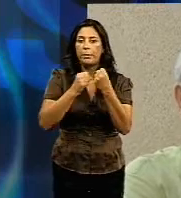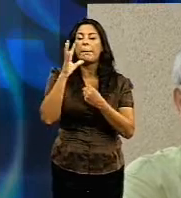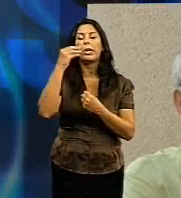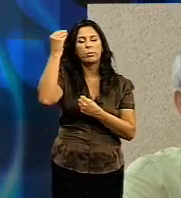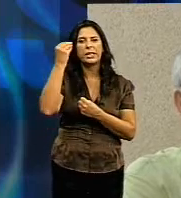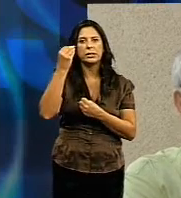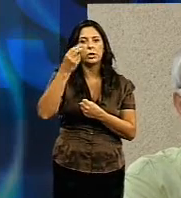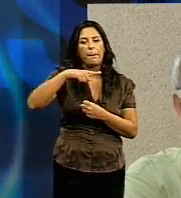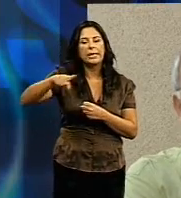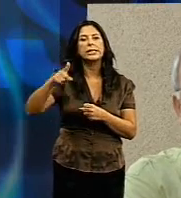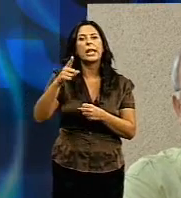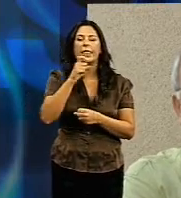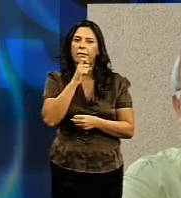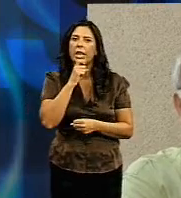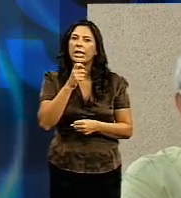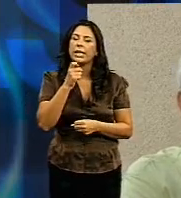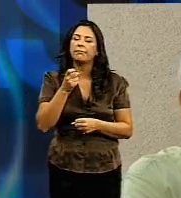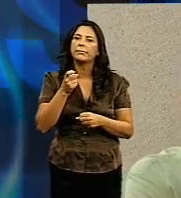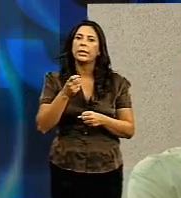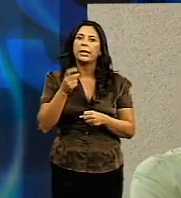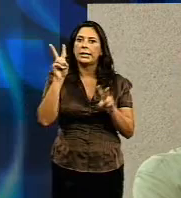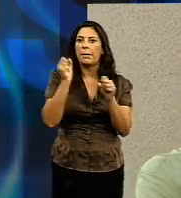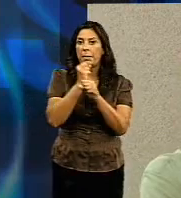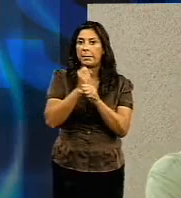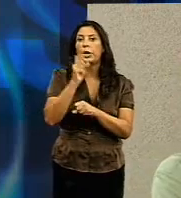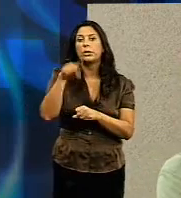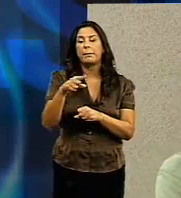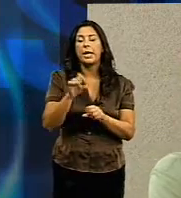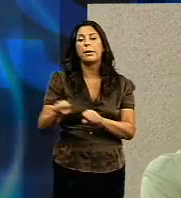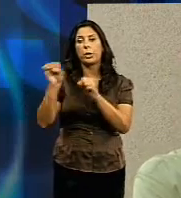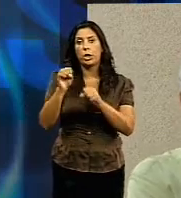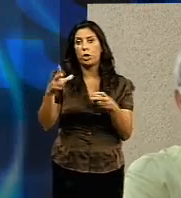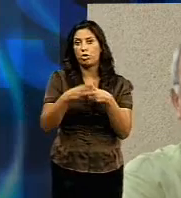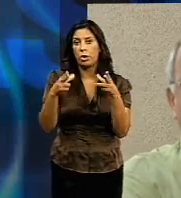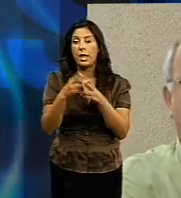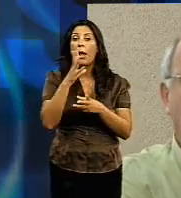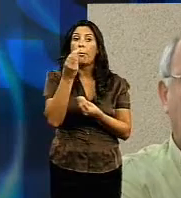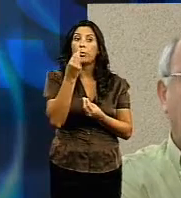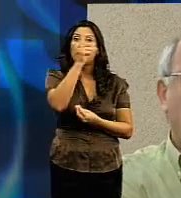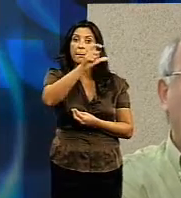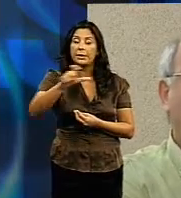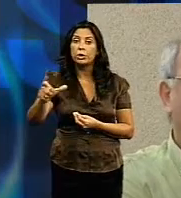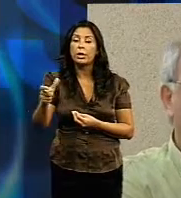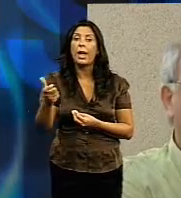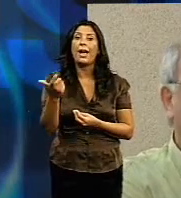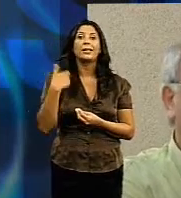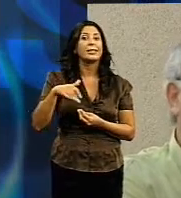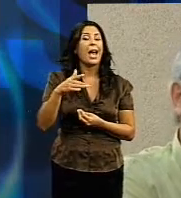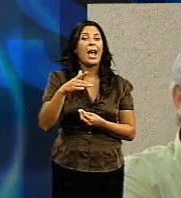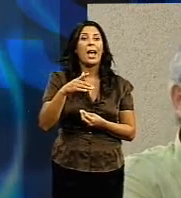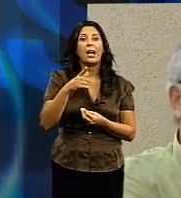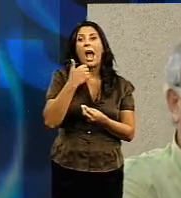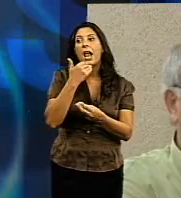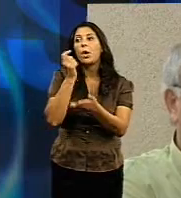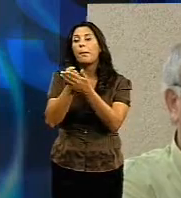meses difíciles en términos de empleo y también, como no, en términos de protección social, porque hay muchas personas que también ya van perdiendo la cobertura que tenían